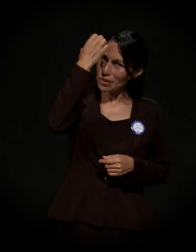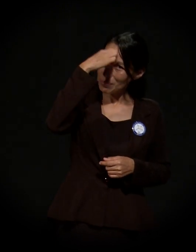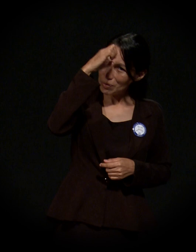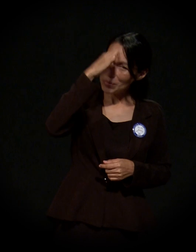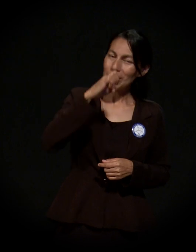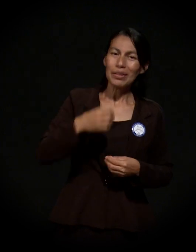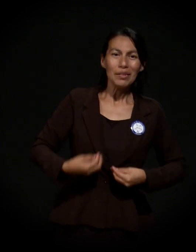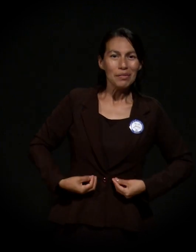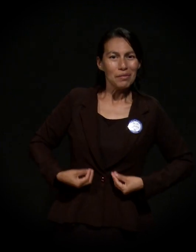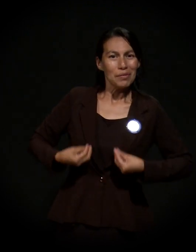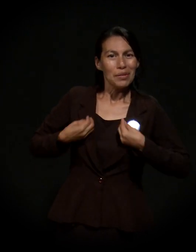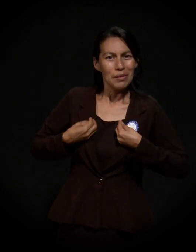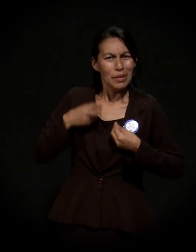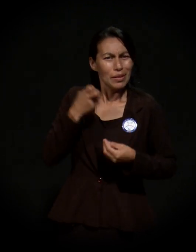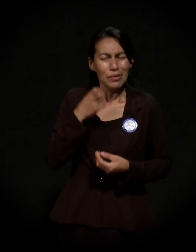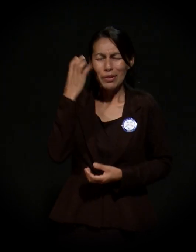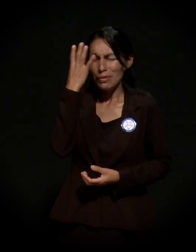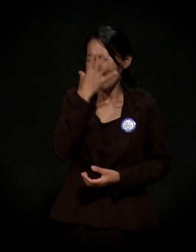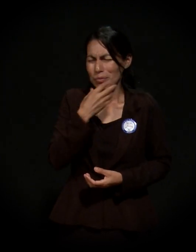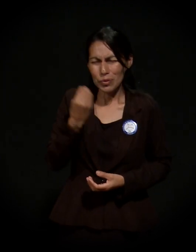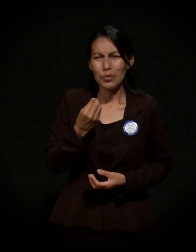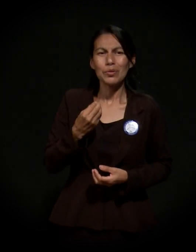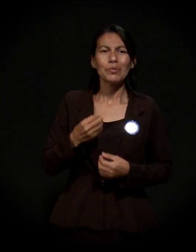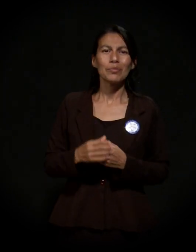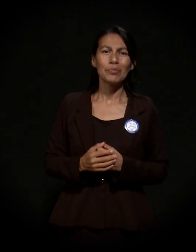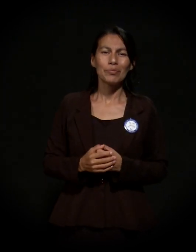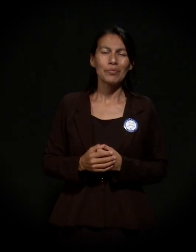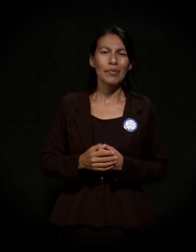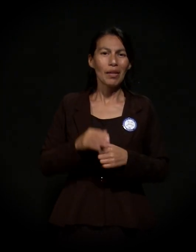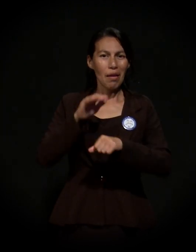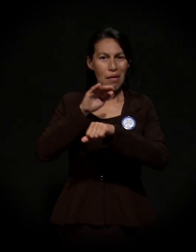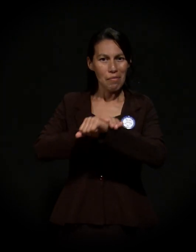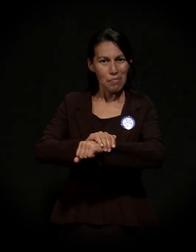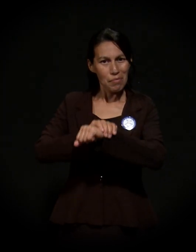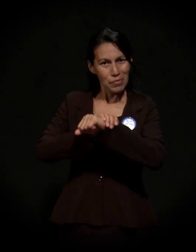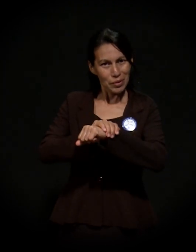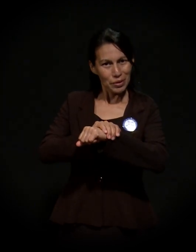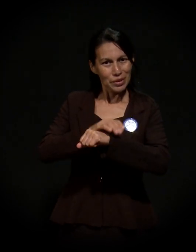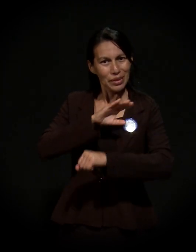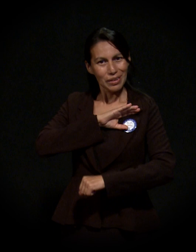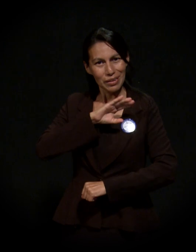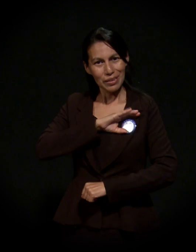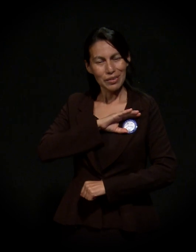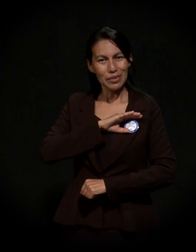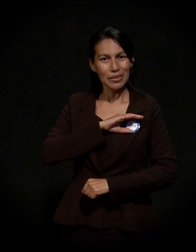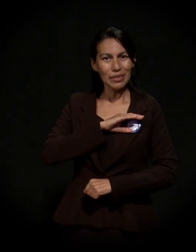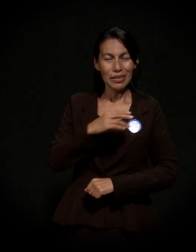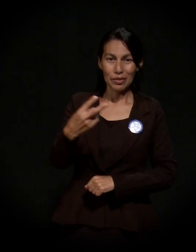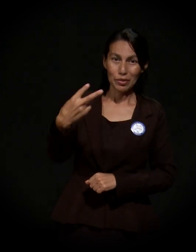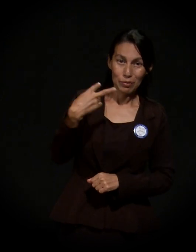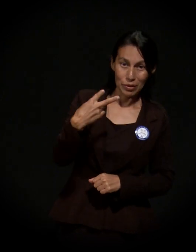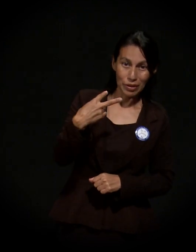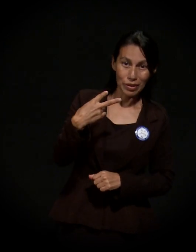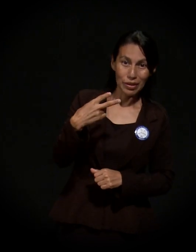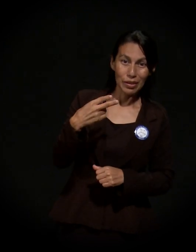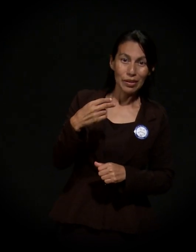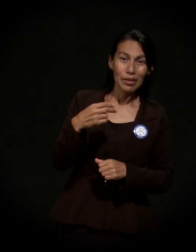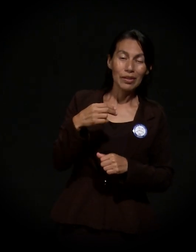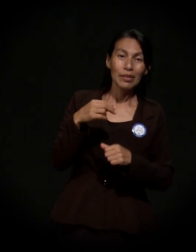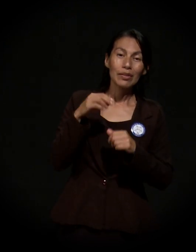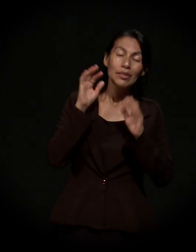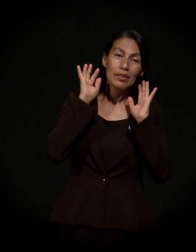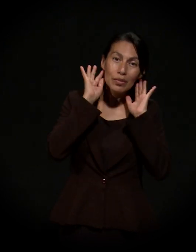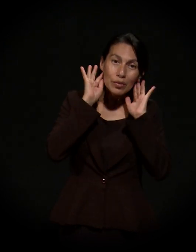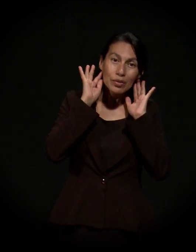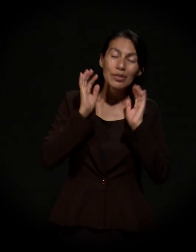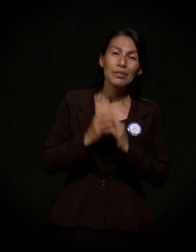vivido. Qué maravilloso. Queridos amigos que nos ven, escuchan, a través de